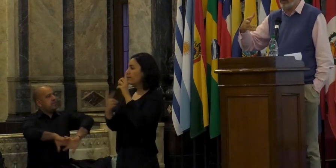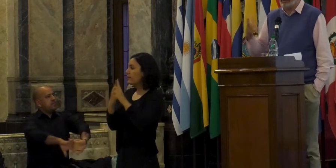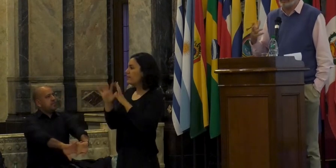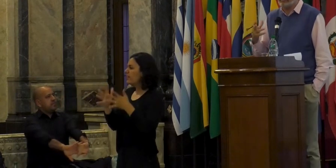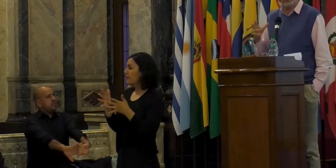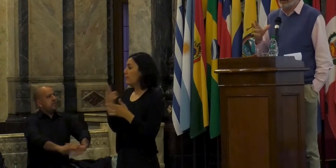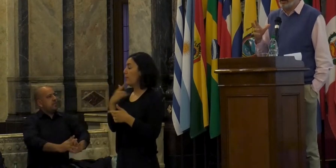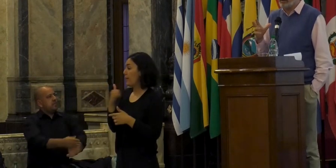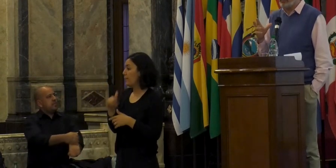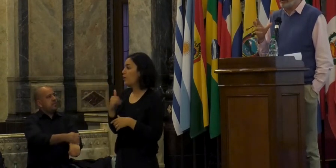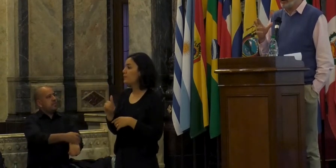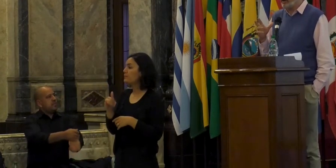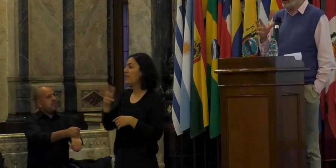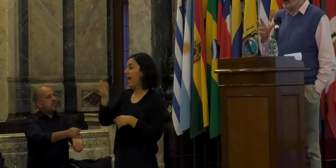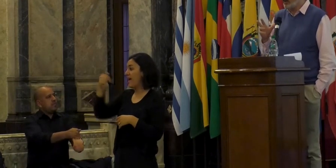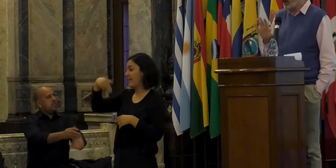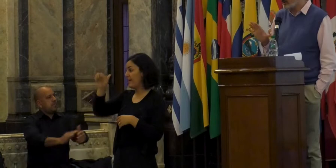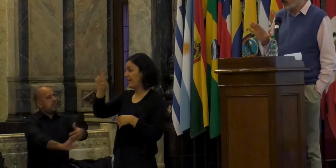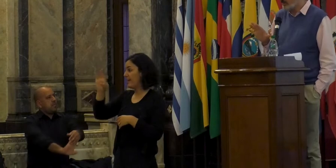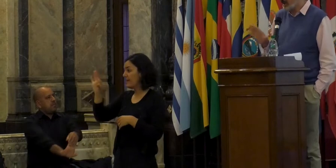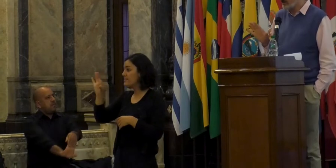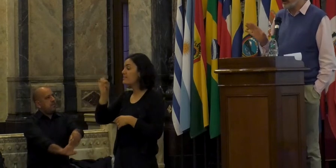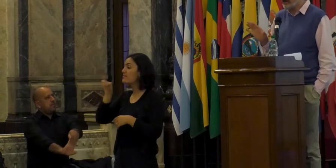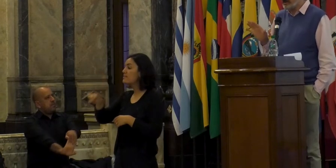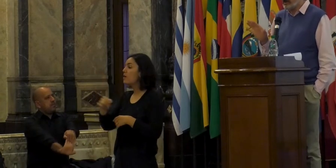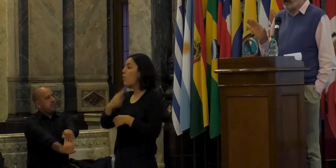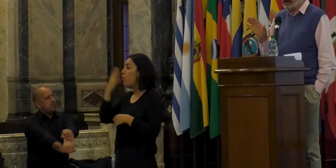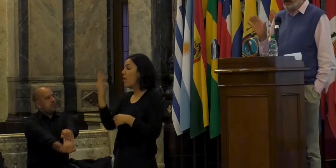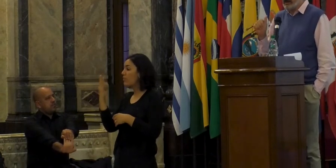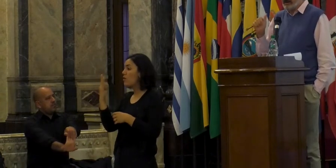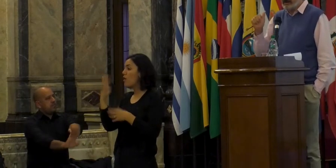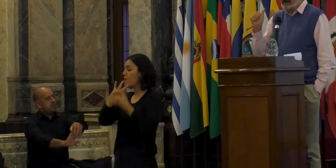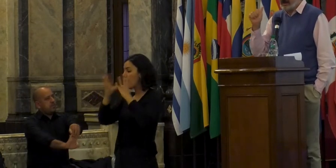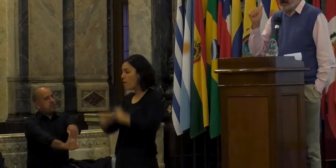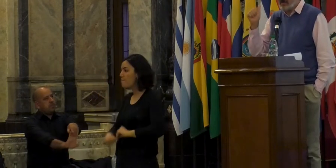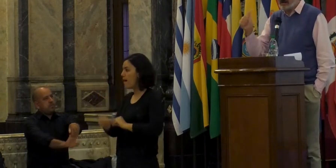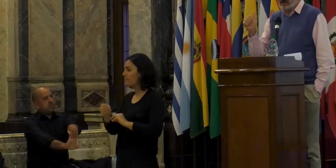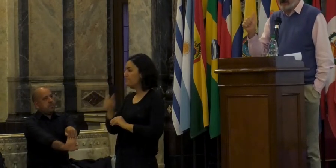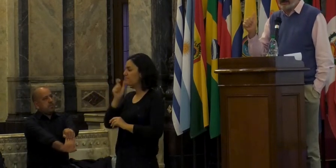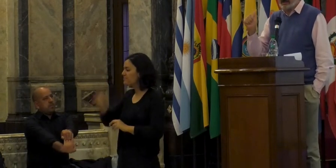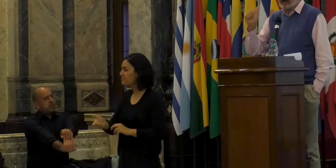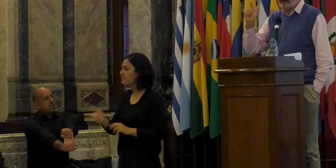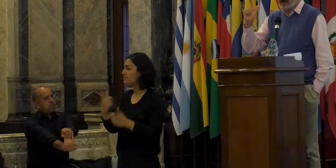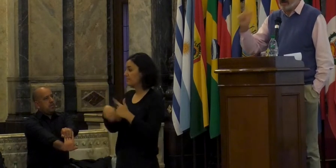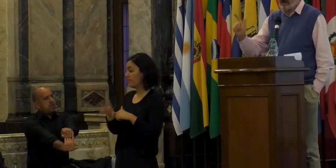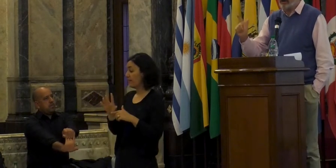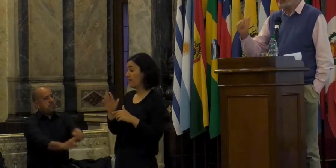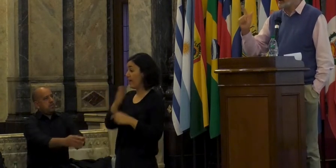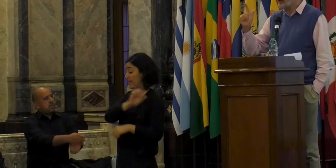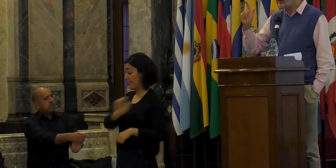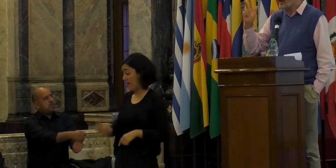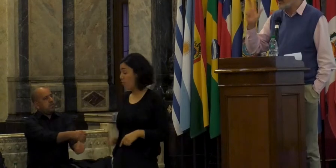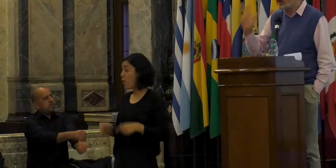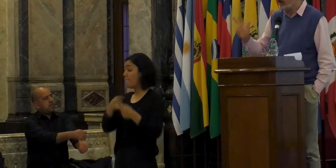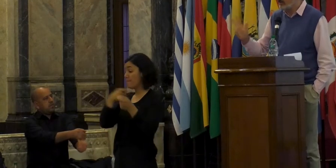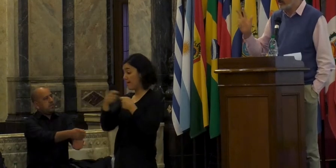ejemplo, Ulf Hanners hablaba de cuatro marcos de sentido y decía: está el marco del Estado, está el marco del